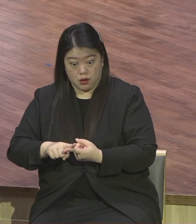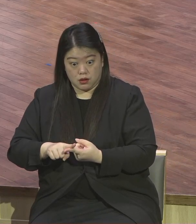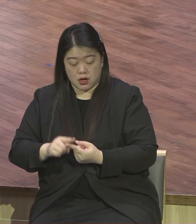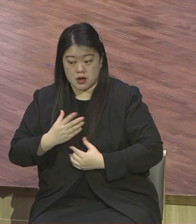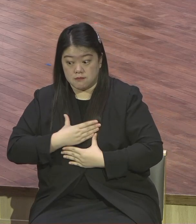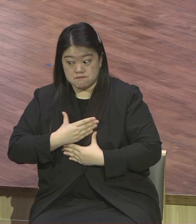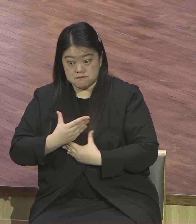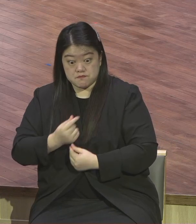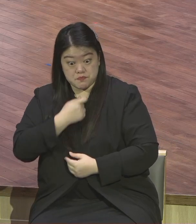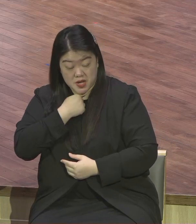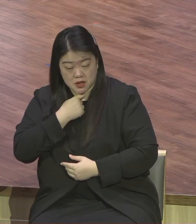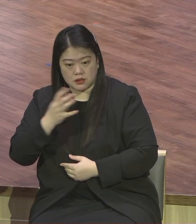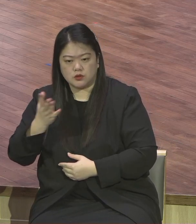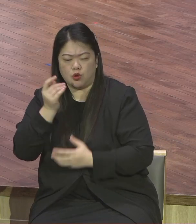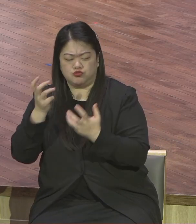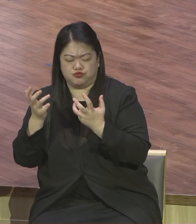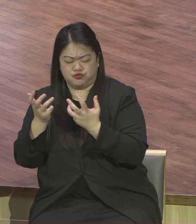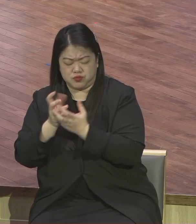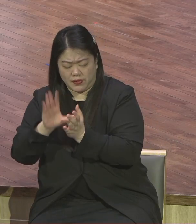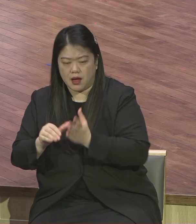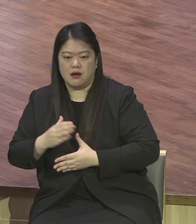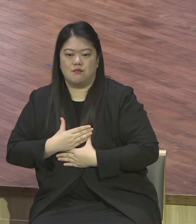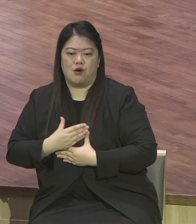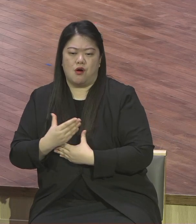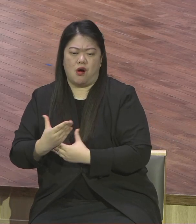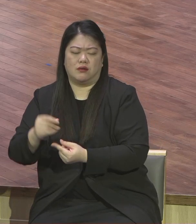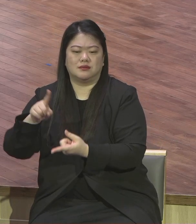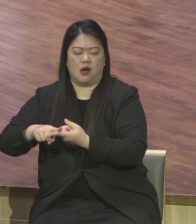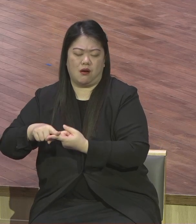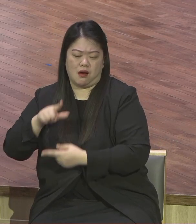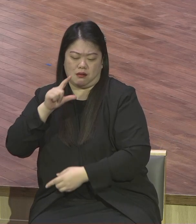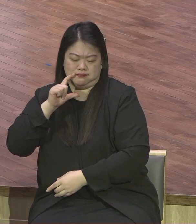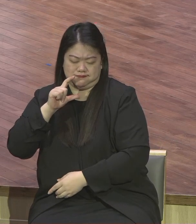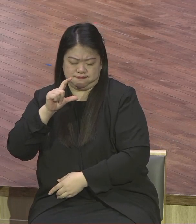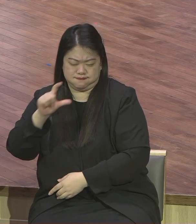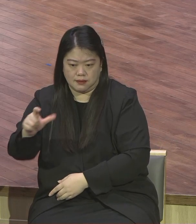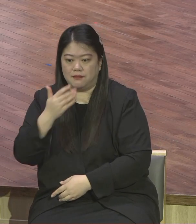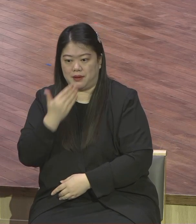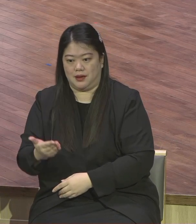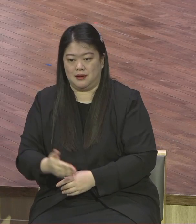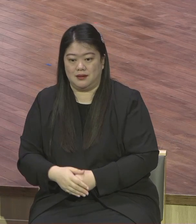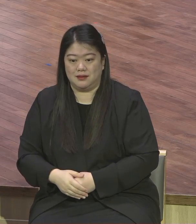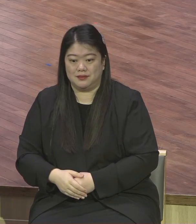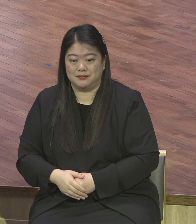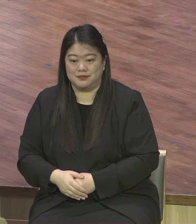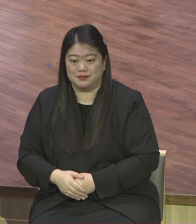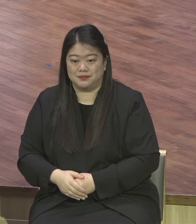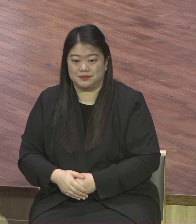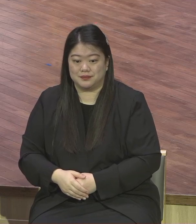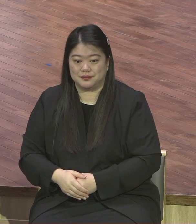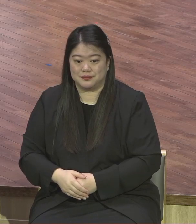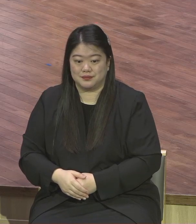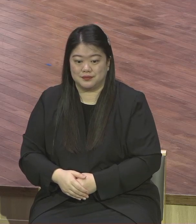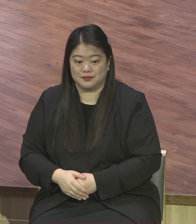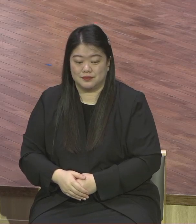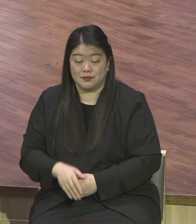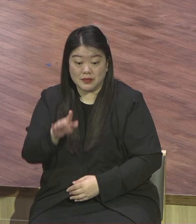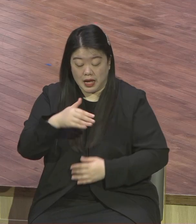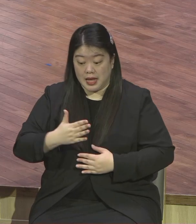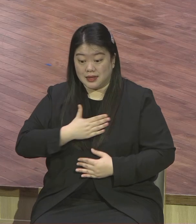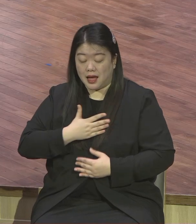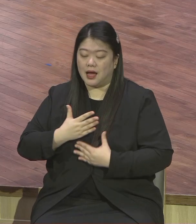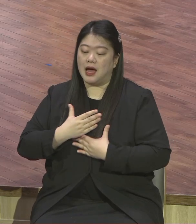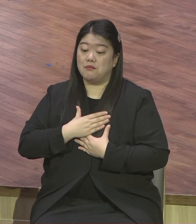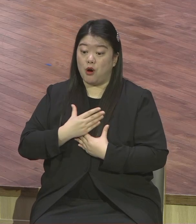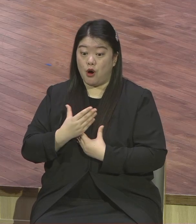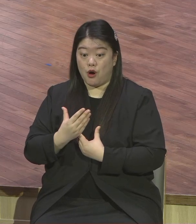내 자신이 화평의 삶을 살게 되면 많은 사람들의 뭐요? 평안으로 원리스타하게